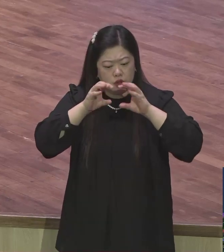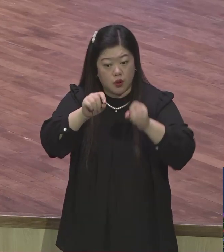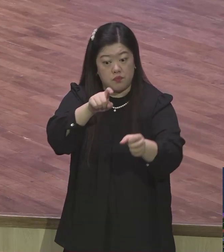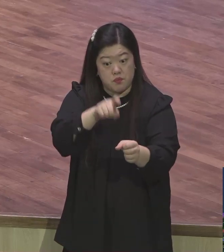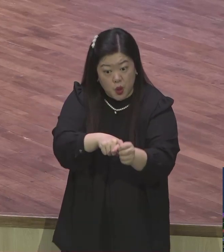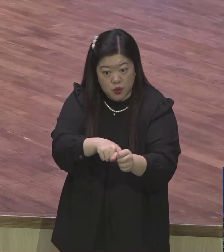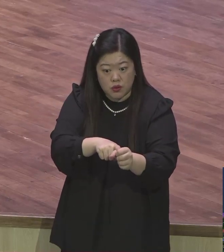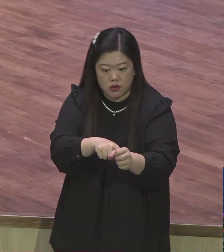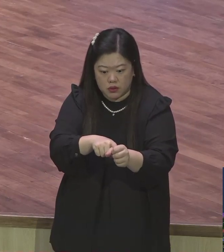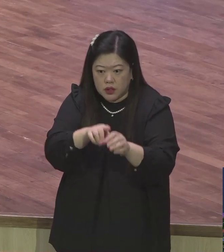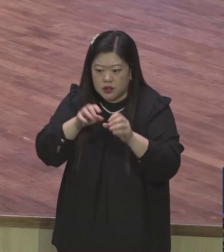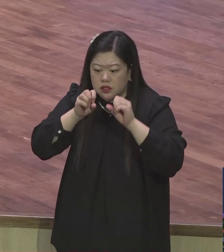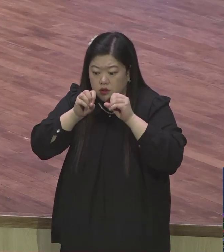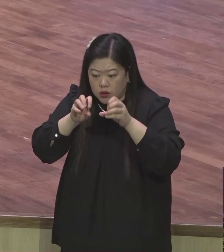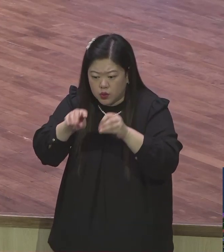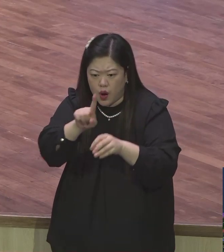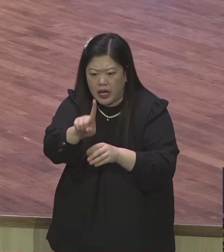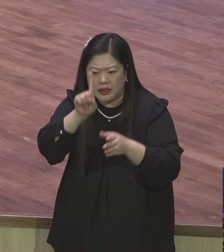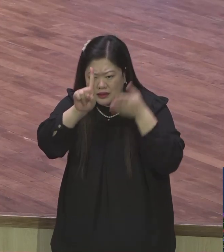그걸 선택했어요.